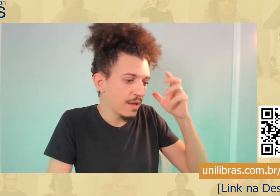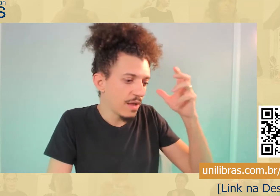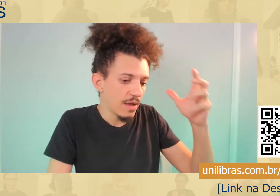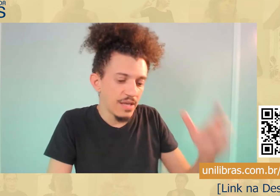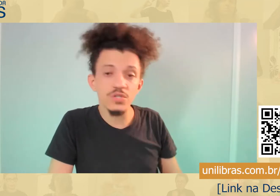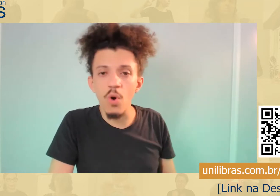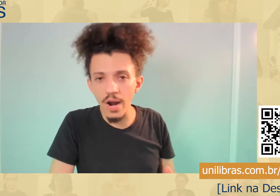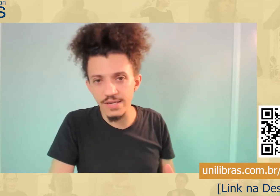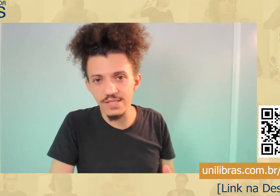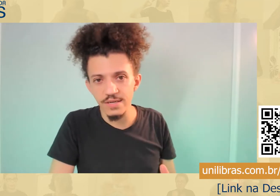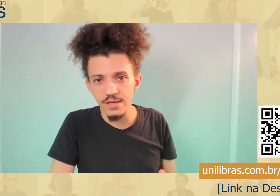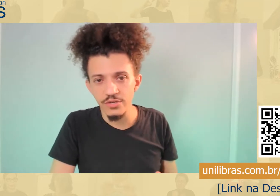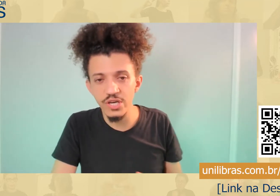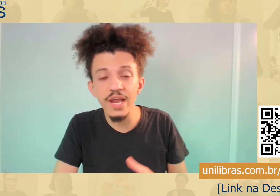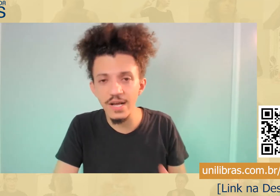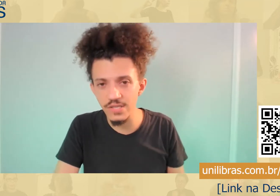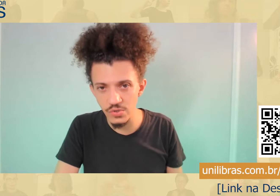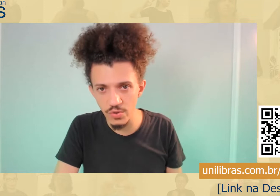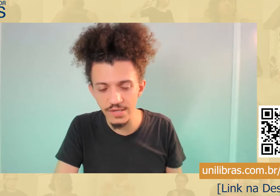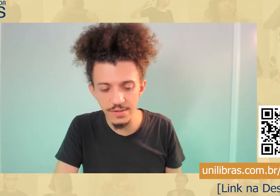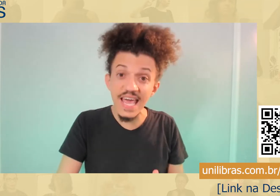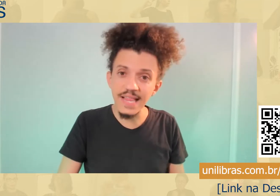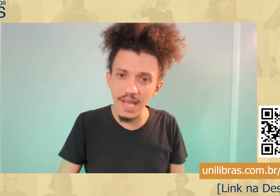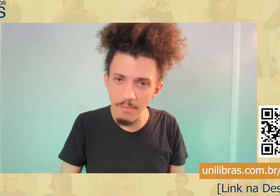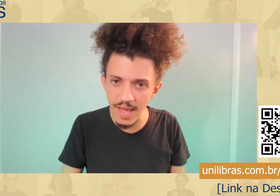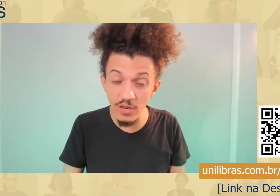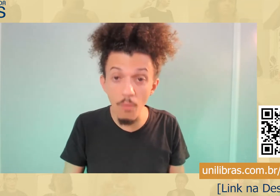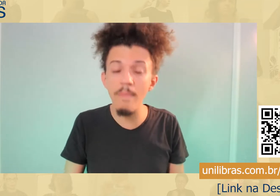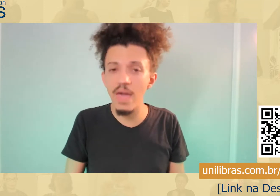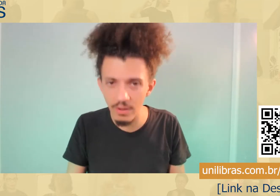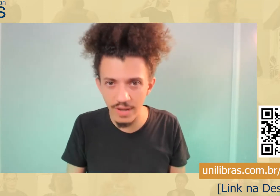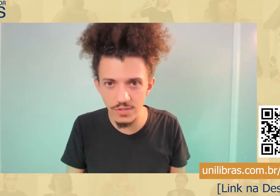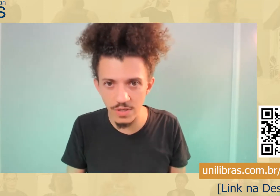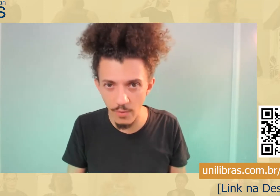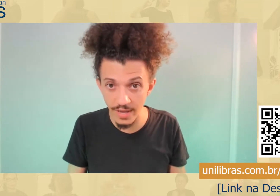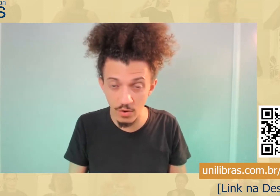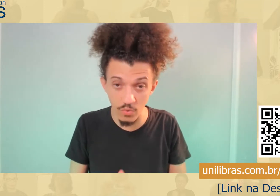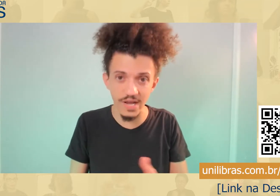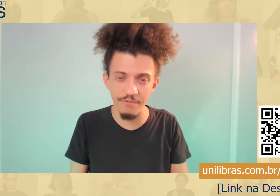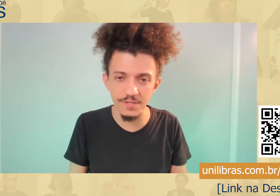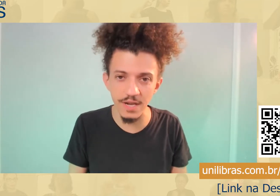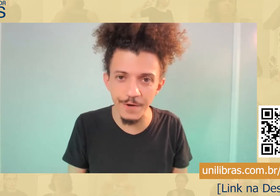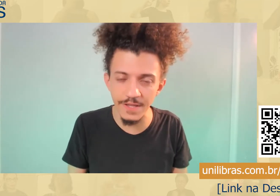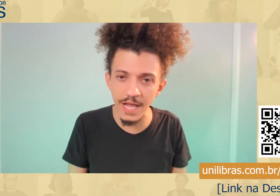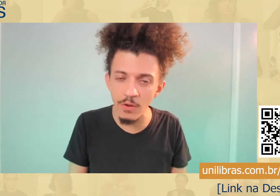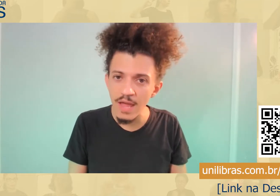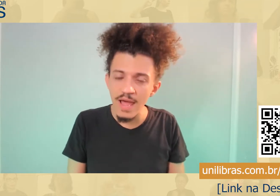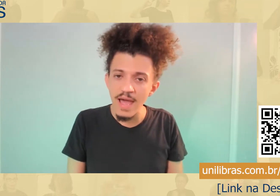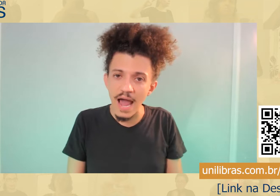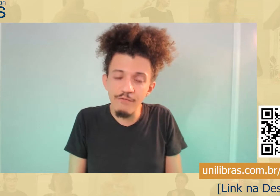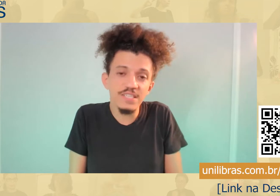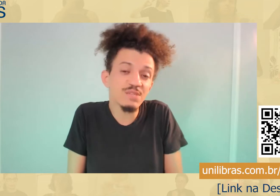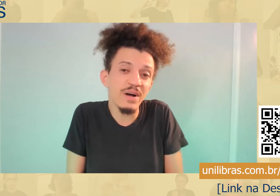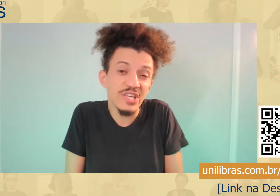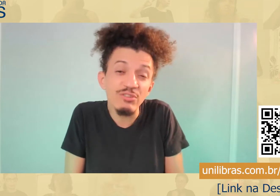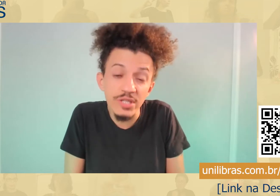Para escolas de crianças surdas e também no meio educacional ainda, com os avanços que ela foi tendo,